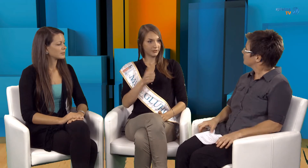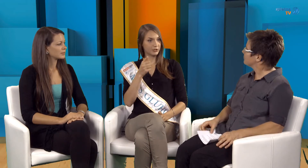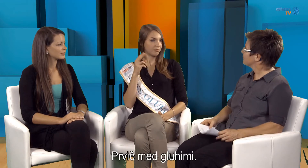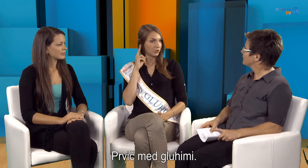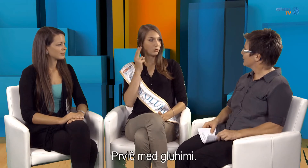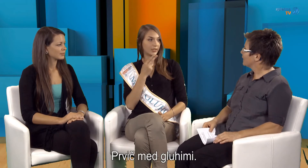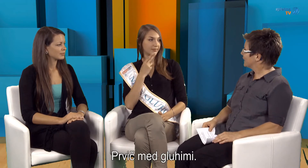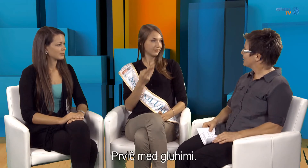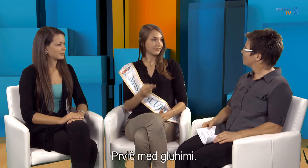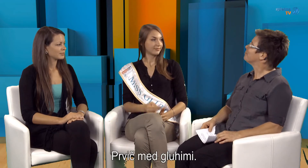Prvičem gluhim.